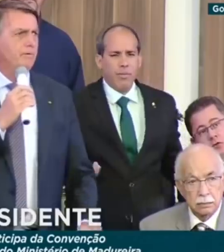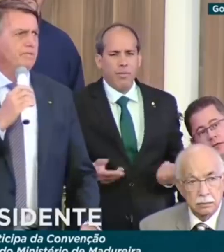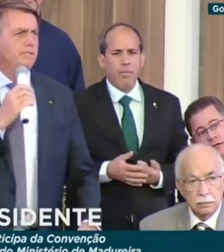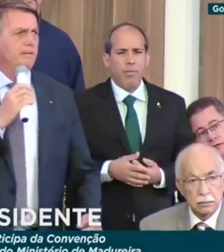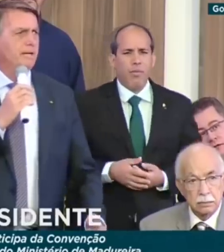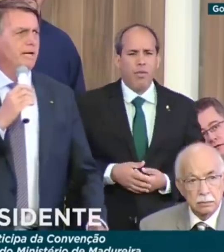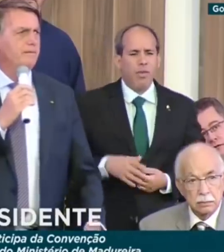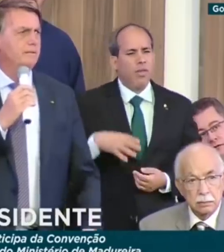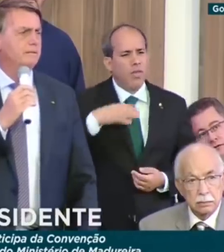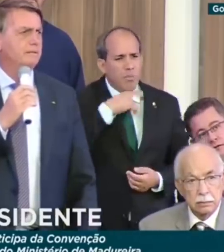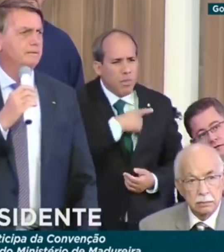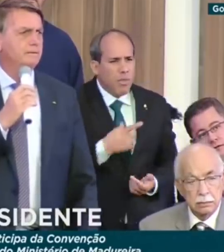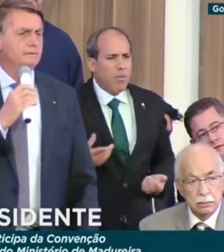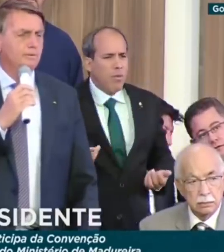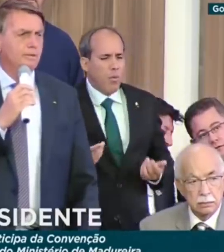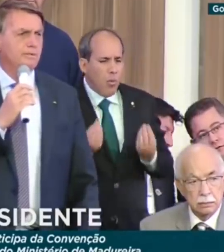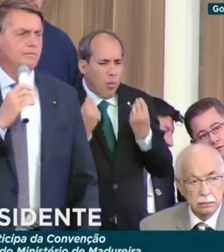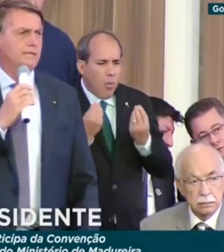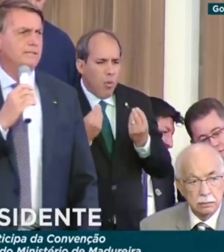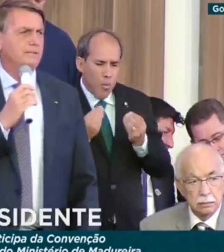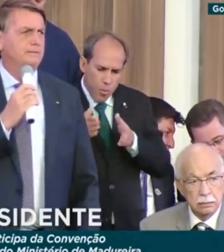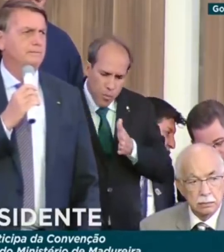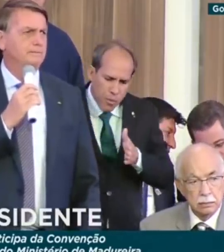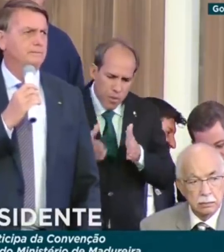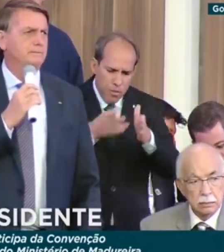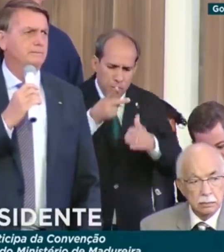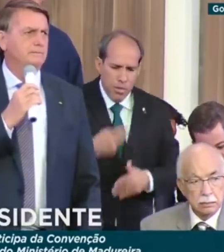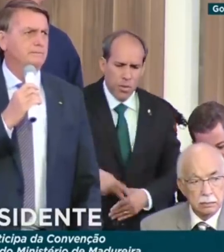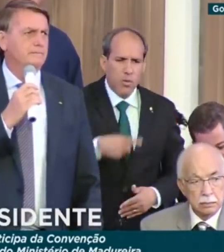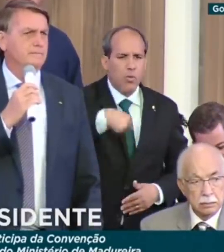Para onde caminhava o nosso Brasil?